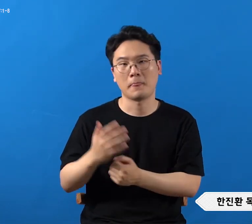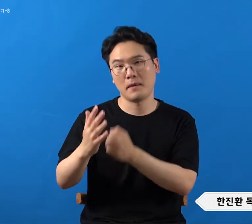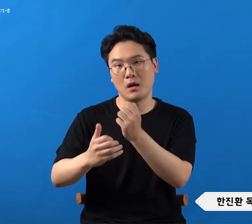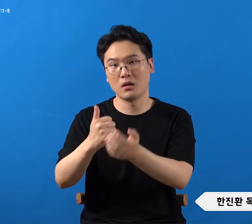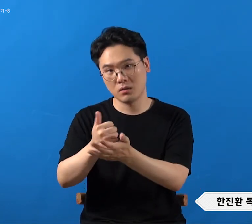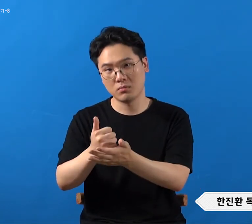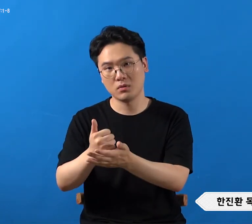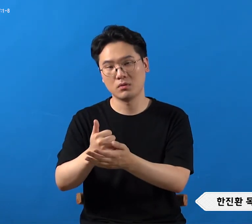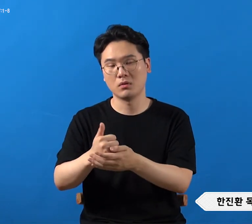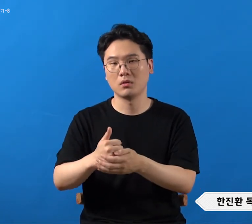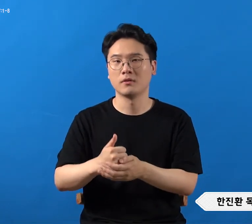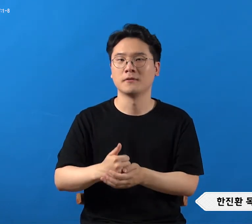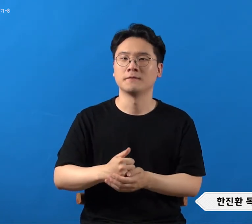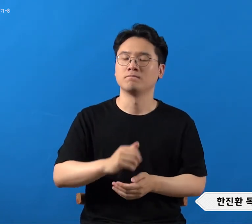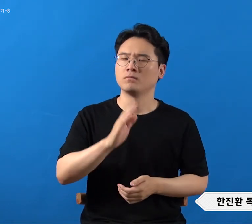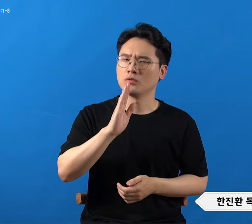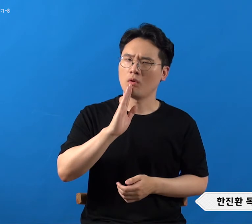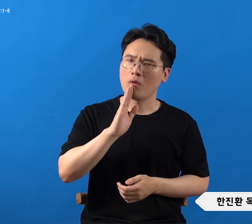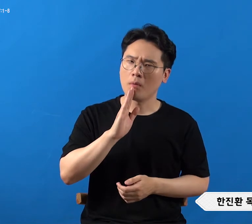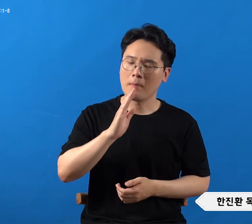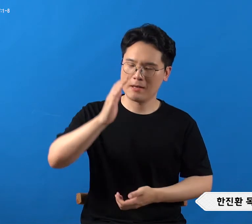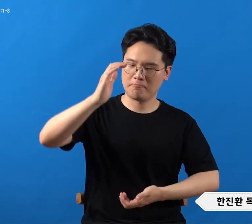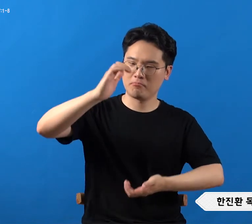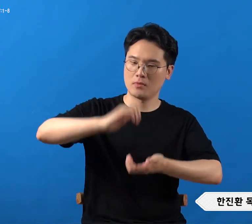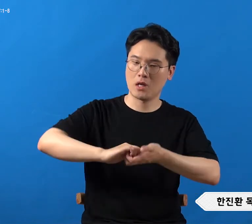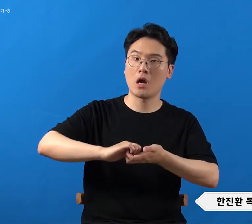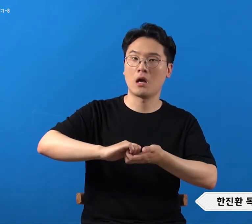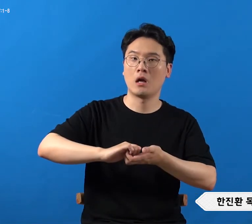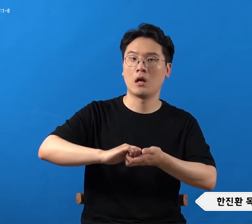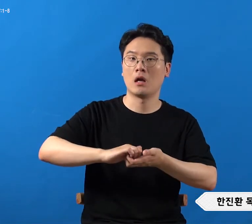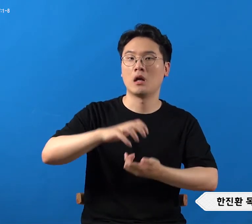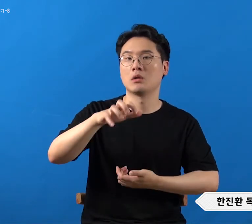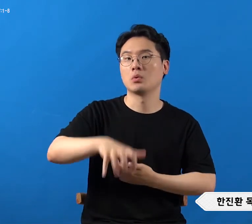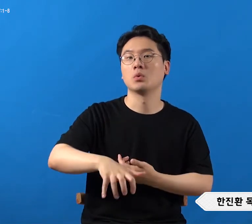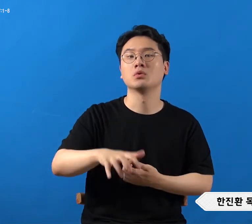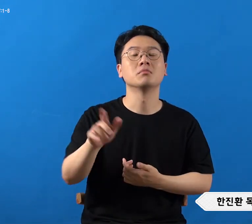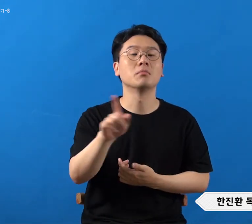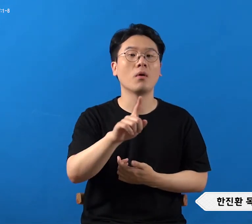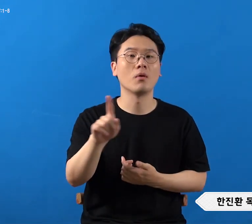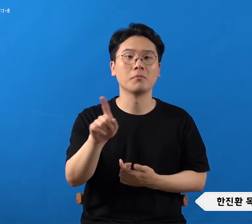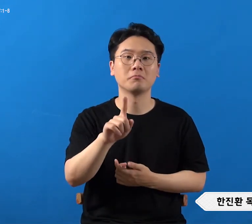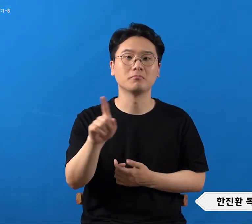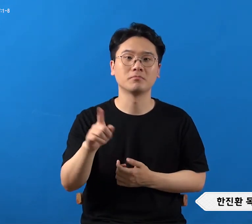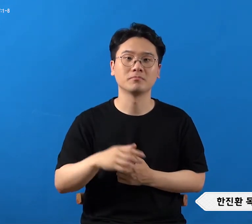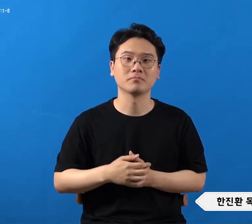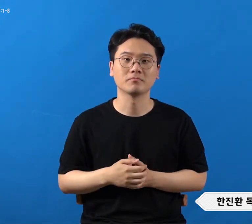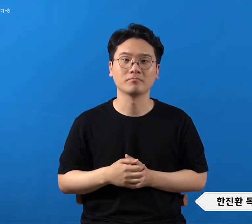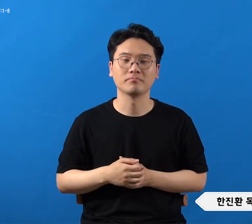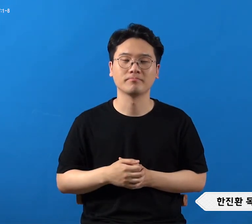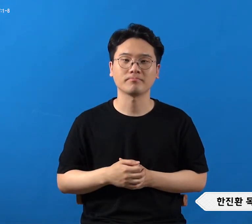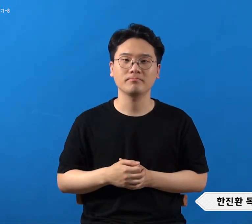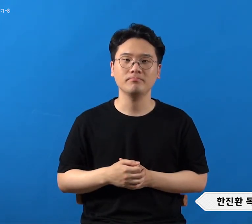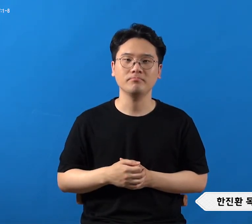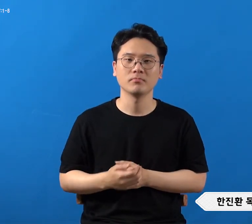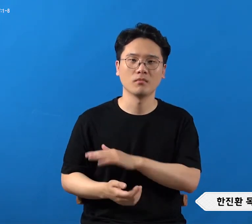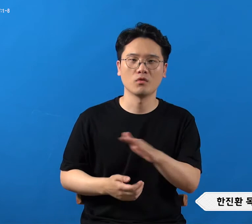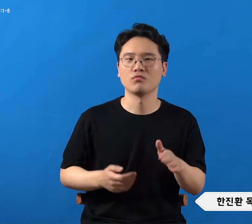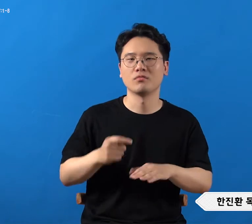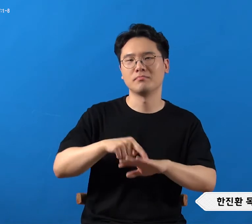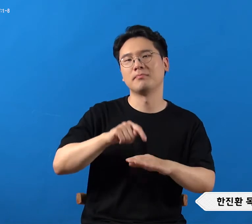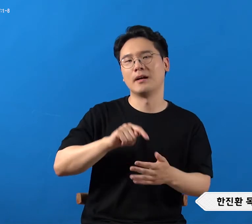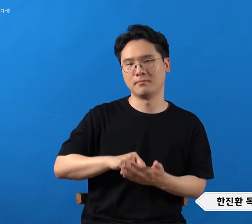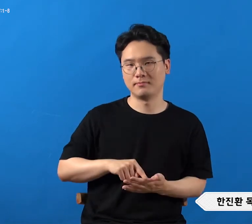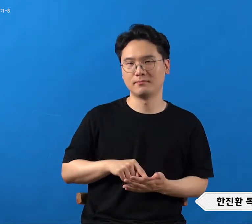하나님이 유일하게 제약을 받으시는 곳이 한 군데 있는데 어딘지 아십니까? 우리